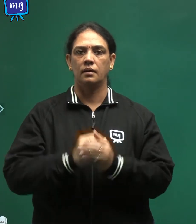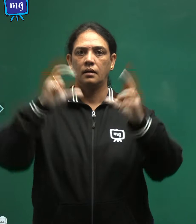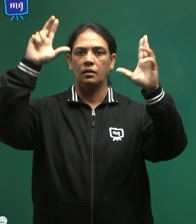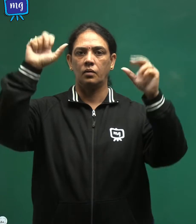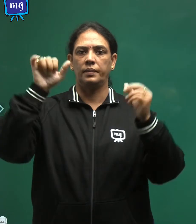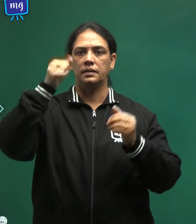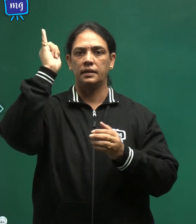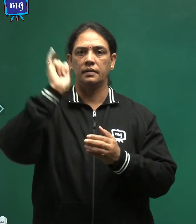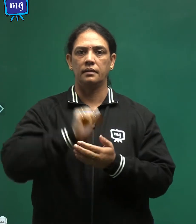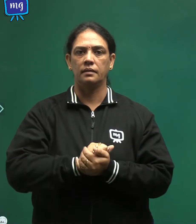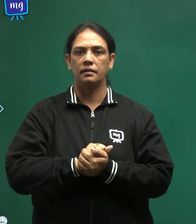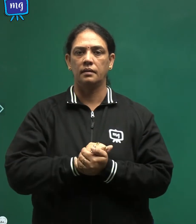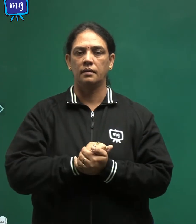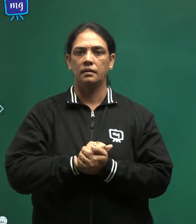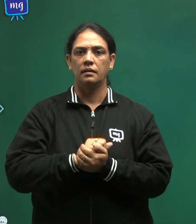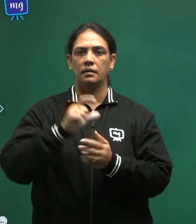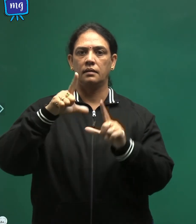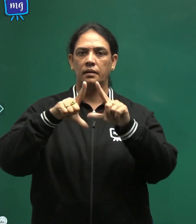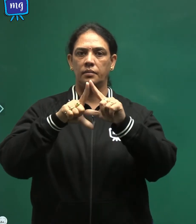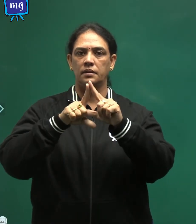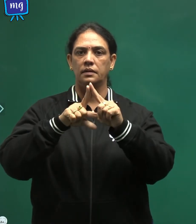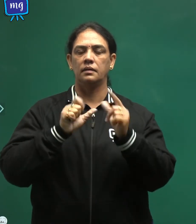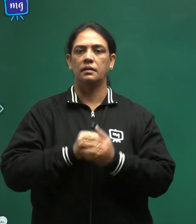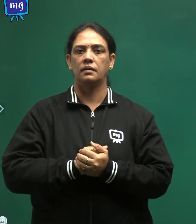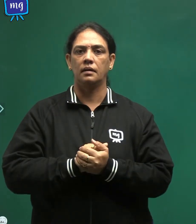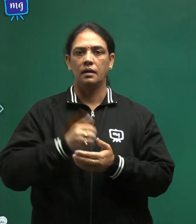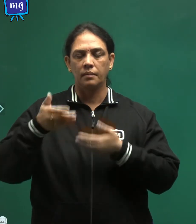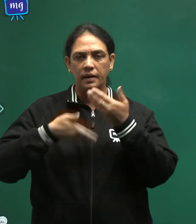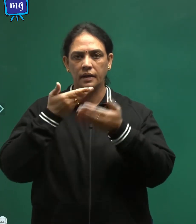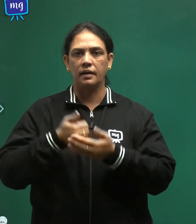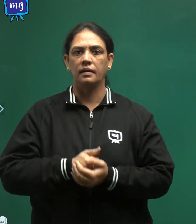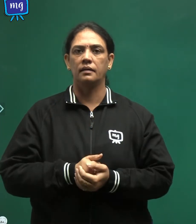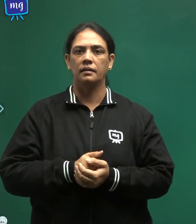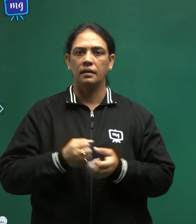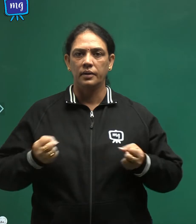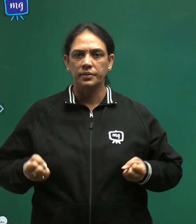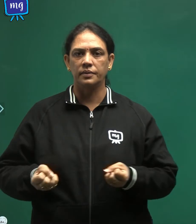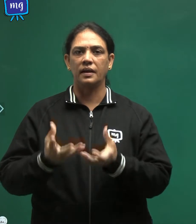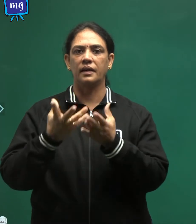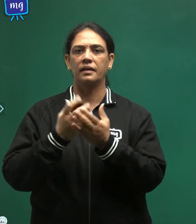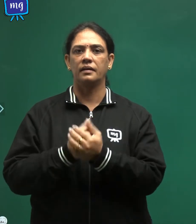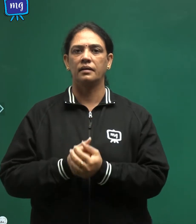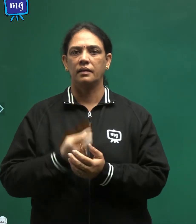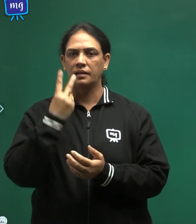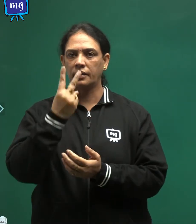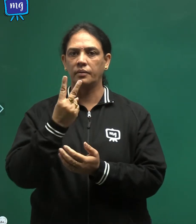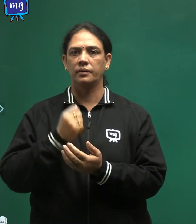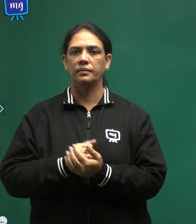अध्याय 6 त्रिभुज पढ़ेंगे। शुरू करें।